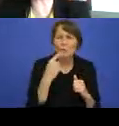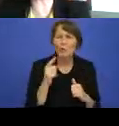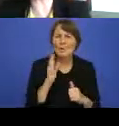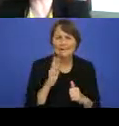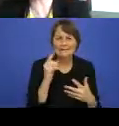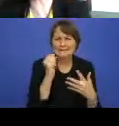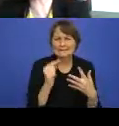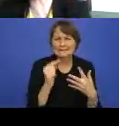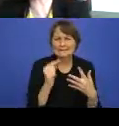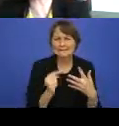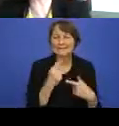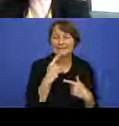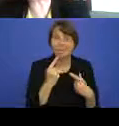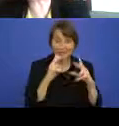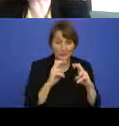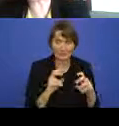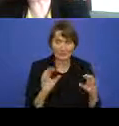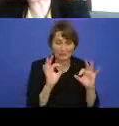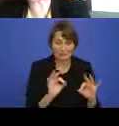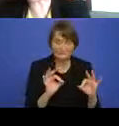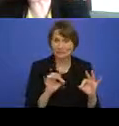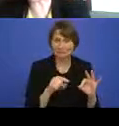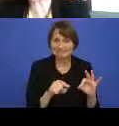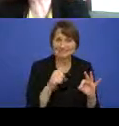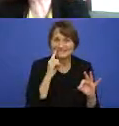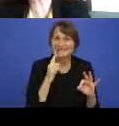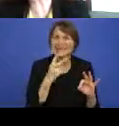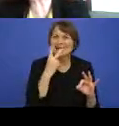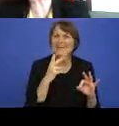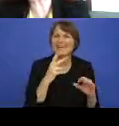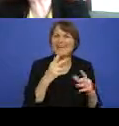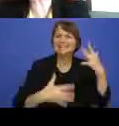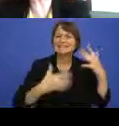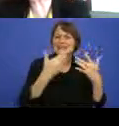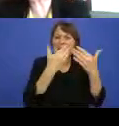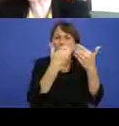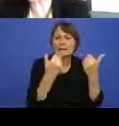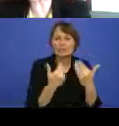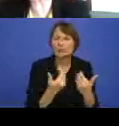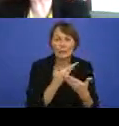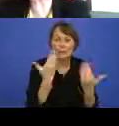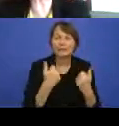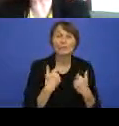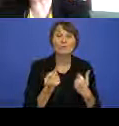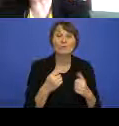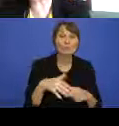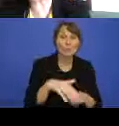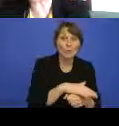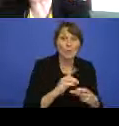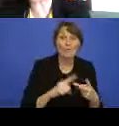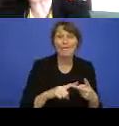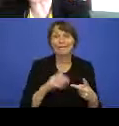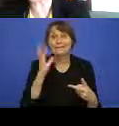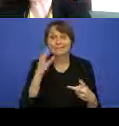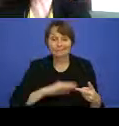Cependant, il y a trop peu qui est fait en ce moment concernant l'agrégation de facteurs tels que